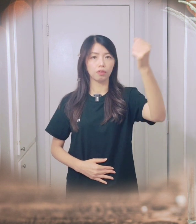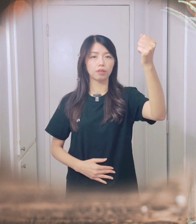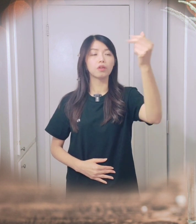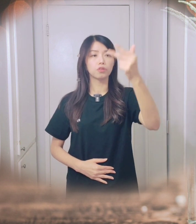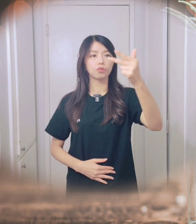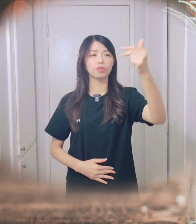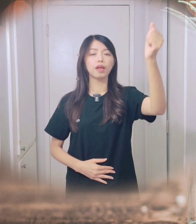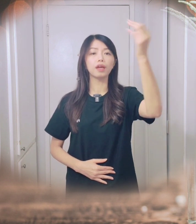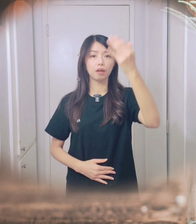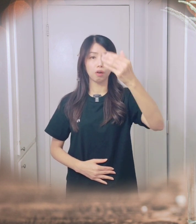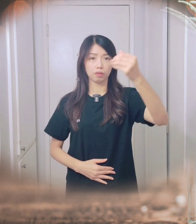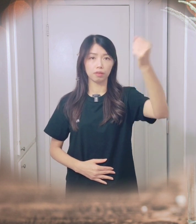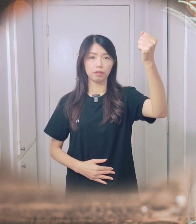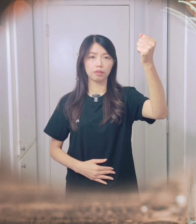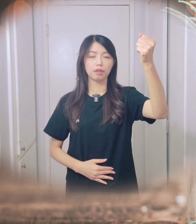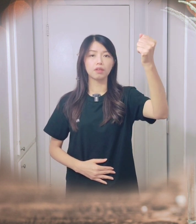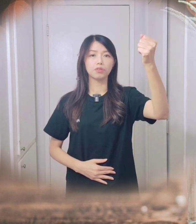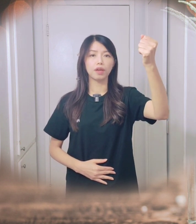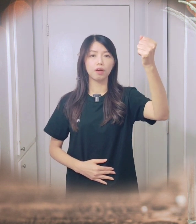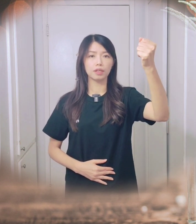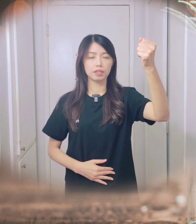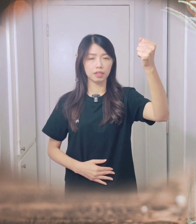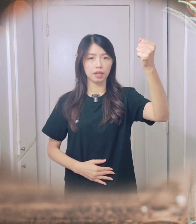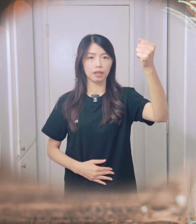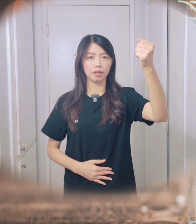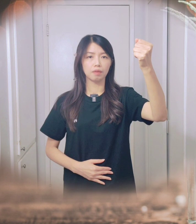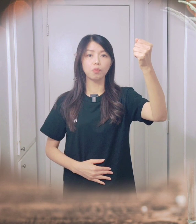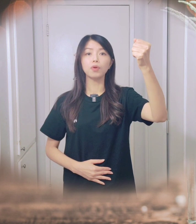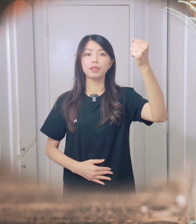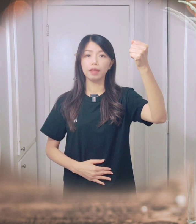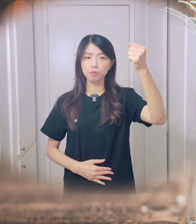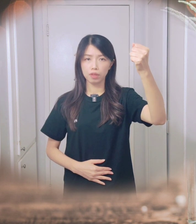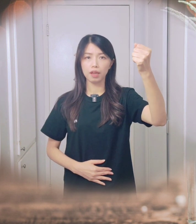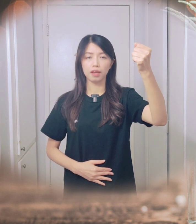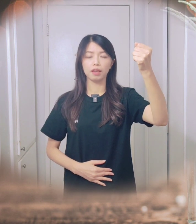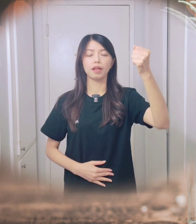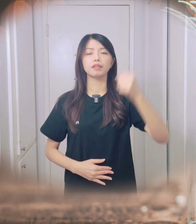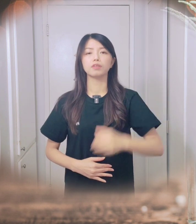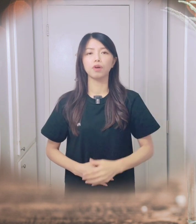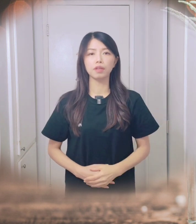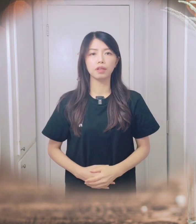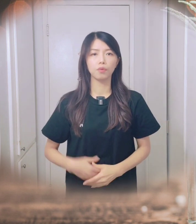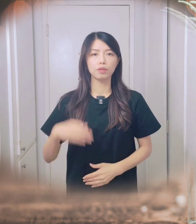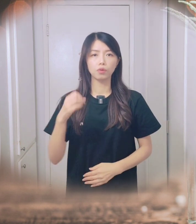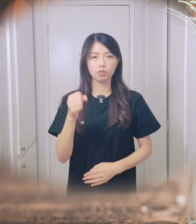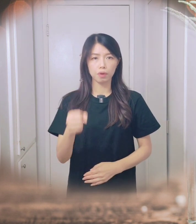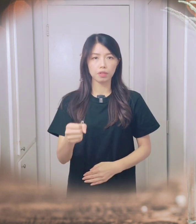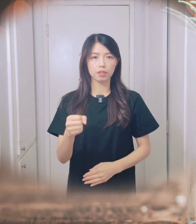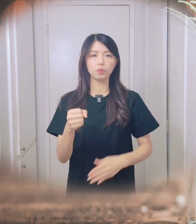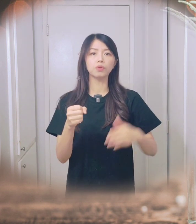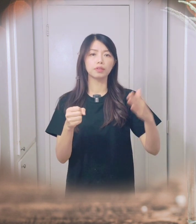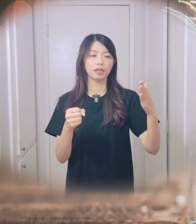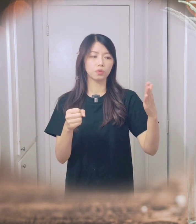주의 것, 주의 것, 주의 것이니 뭐뭐이기 때문에 라는 뜻의 수어는 왼손은